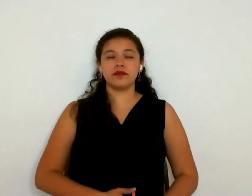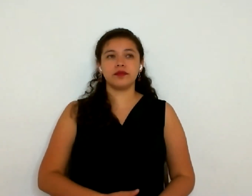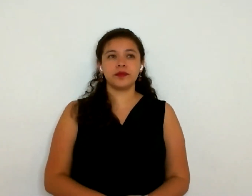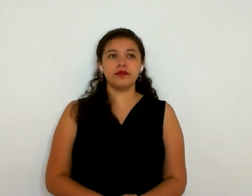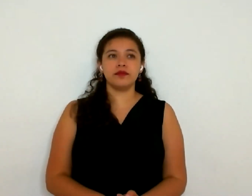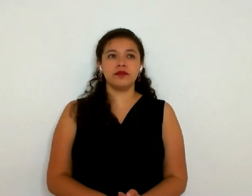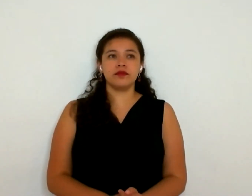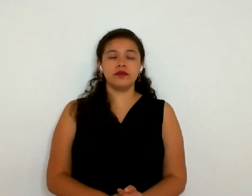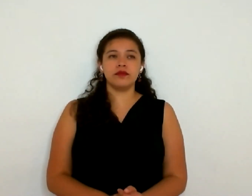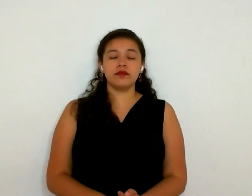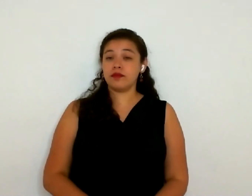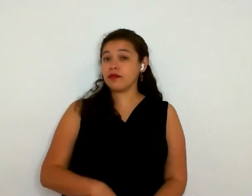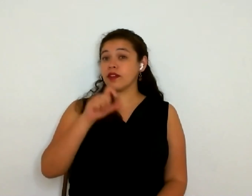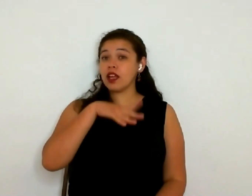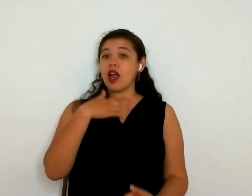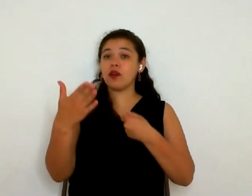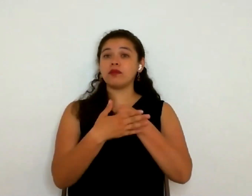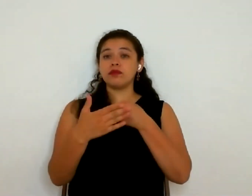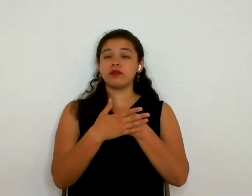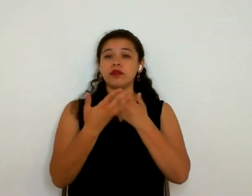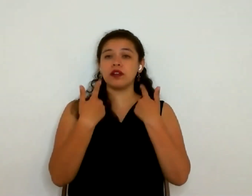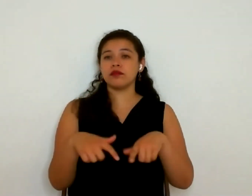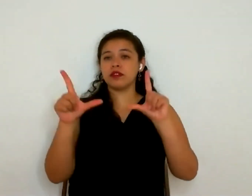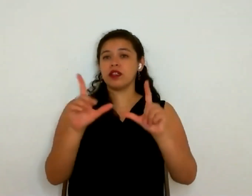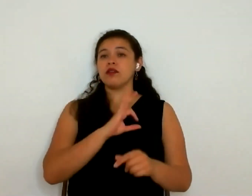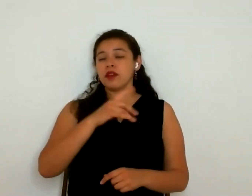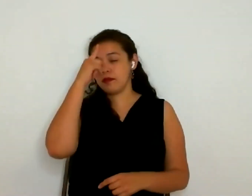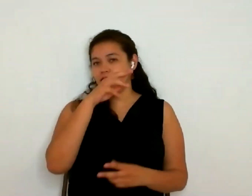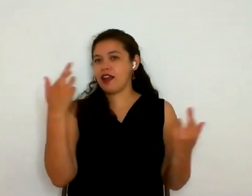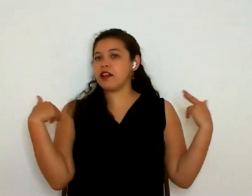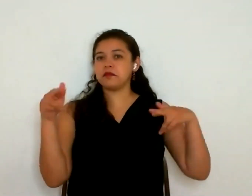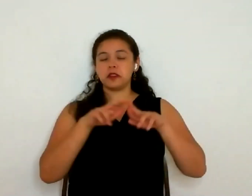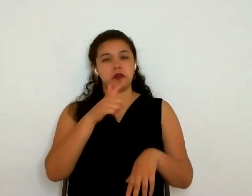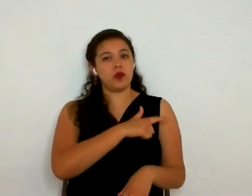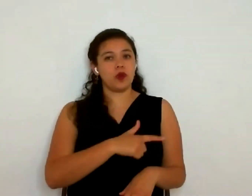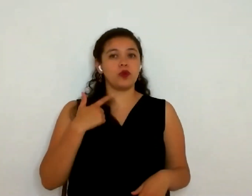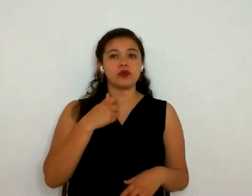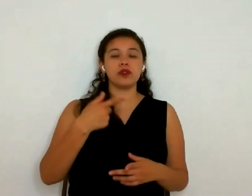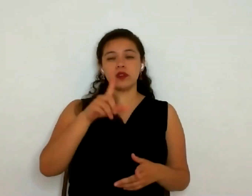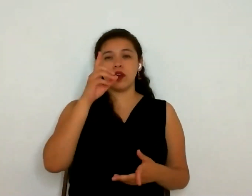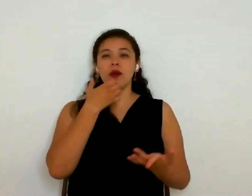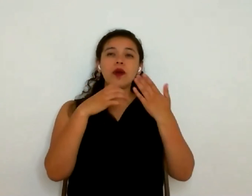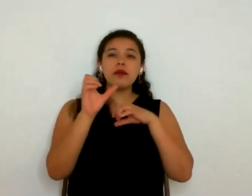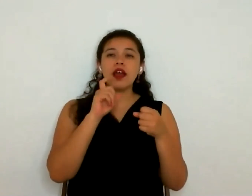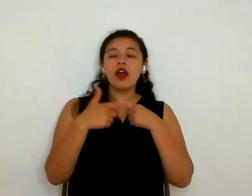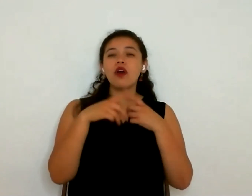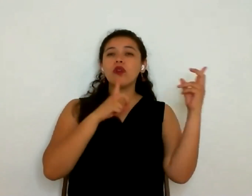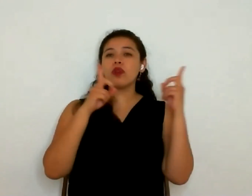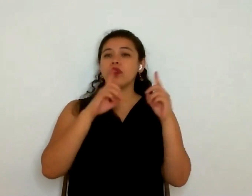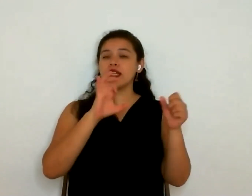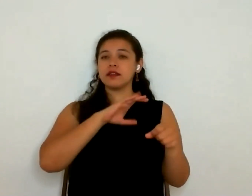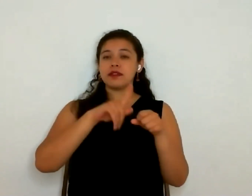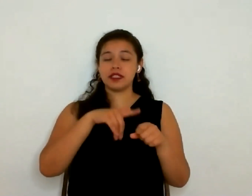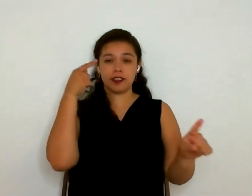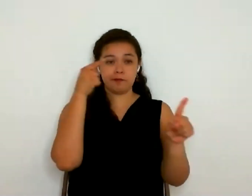el cual se gustan las incisión los pueden presentar para que la maestra de con mucho gusto para hacerles algún comentario si tienen alguna duda